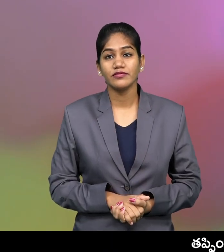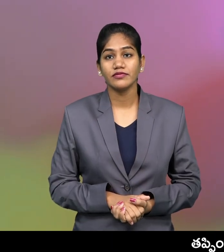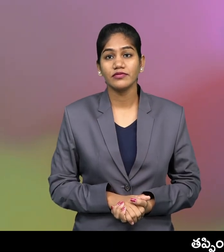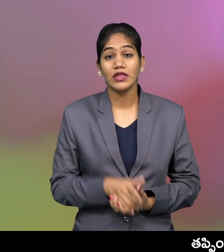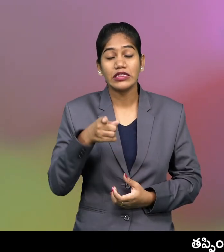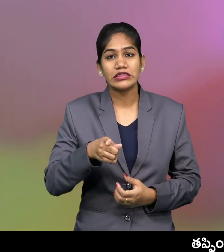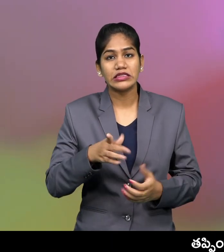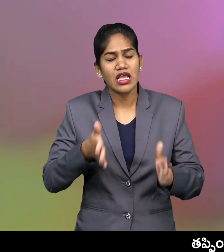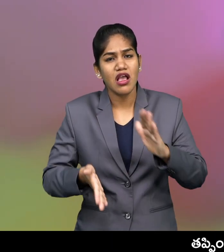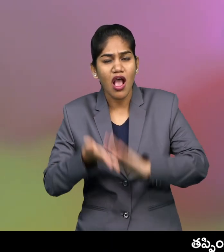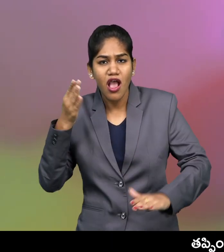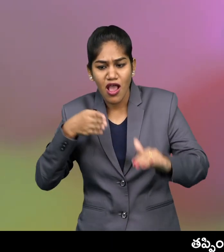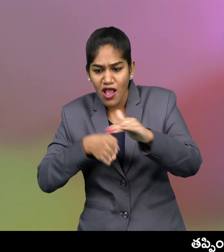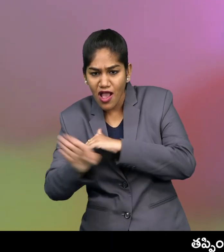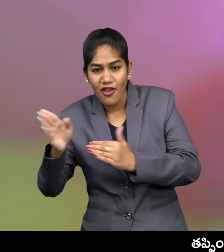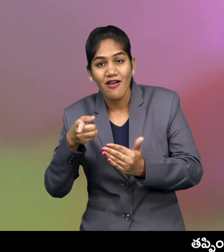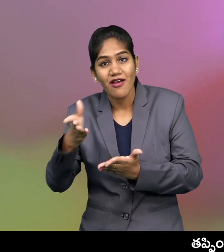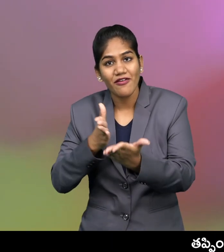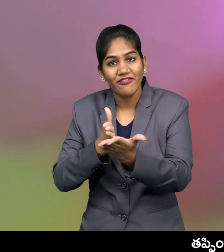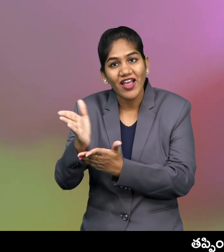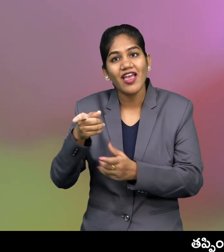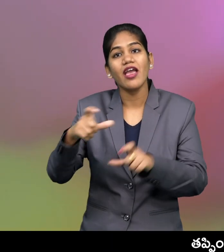తప్పించుకునే మార్గాలను స్పష్టంగా ఉంచండి.